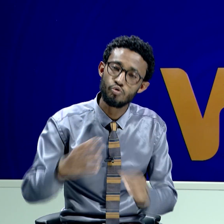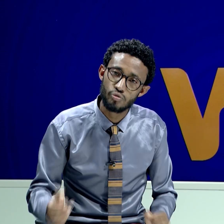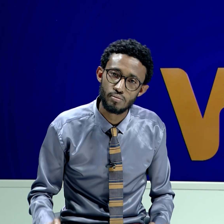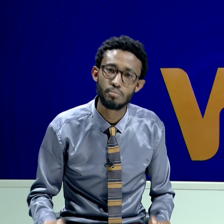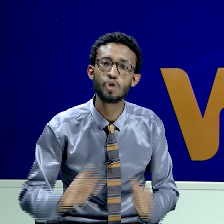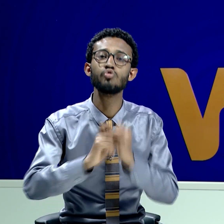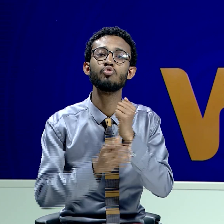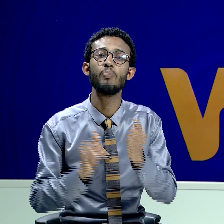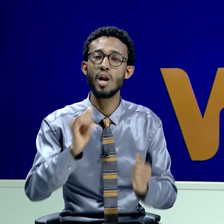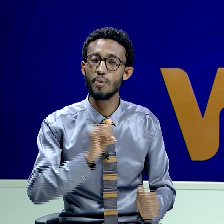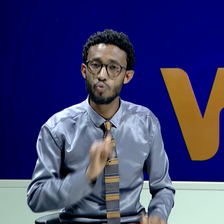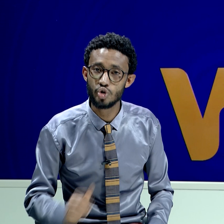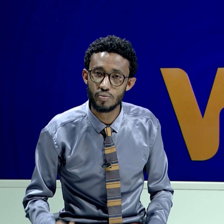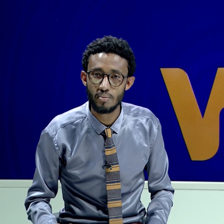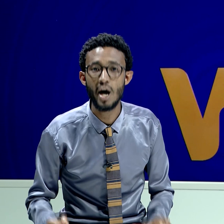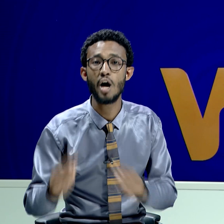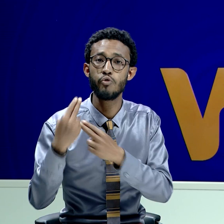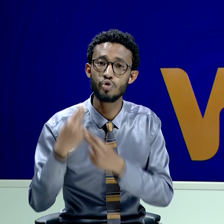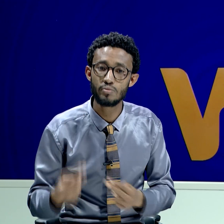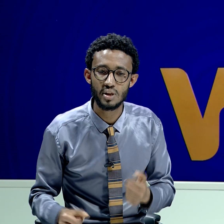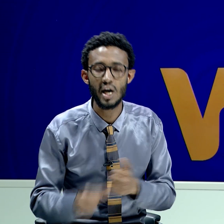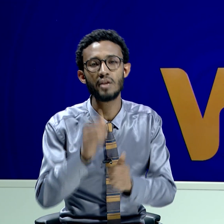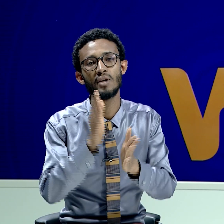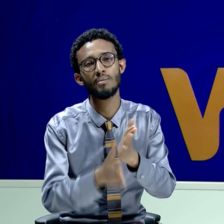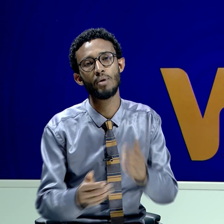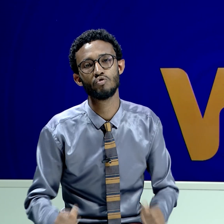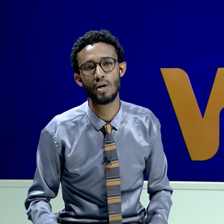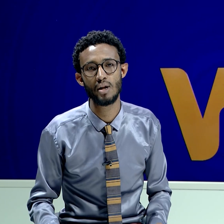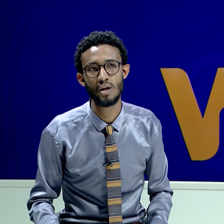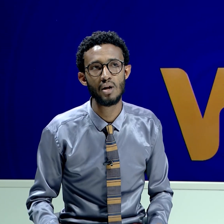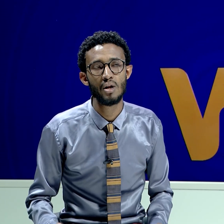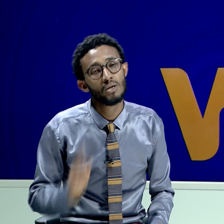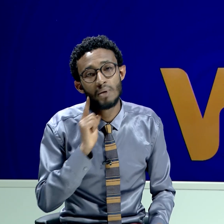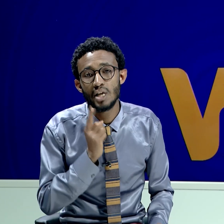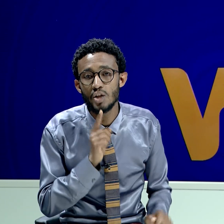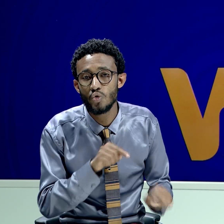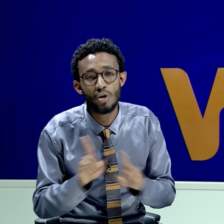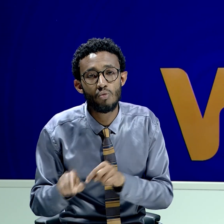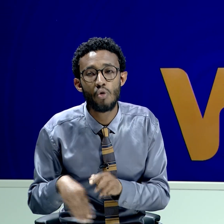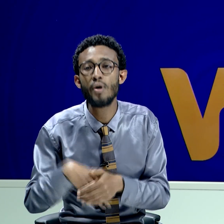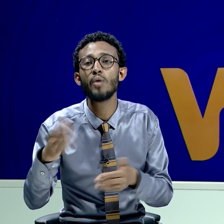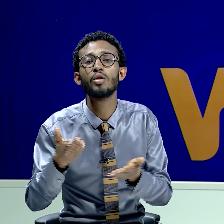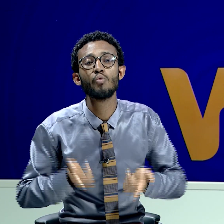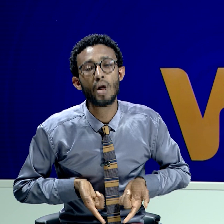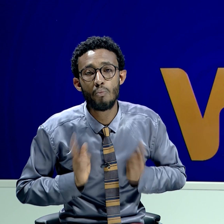በቀጣሪዎቹም፣ በድርጅቱ ባለቤቶቹም፣ በኃላፊዎቹም ጥቃት ይፈጸምባቸዋል። መስማሰናቸው ደግሞ ከወጥ ቤት ይኖራል